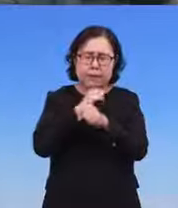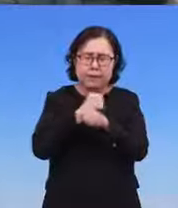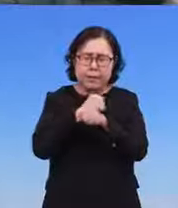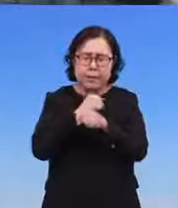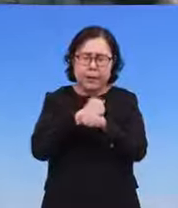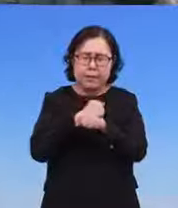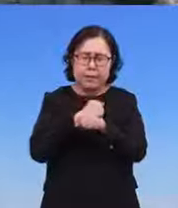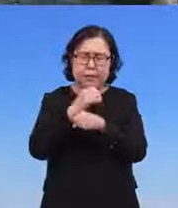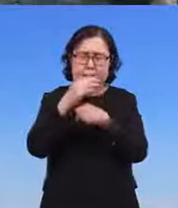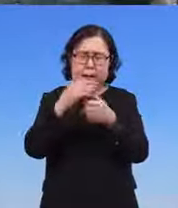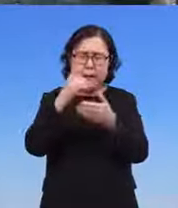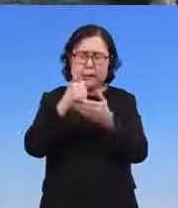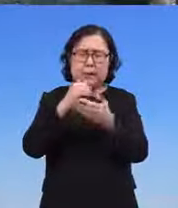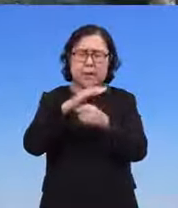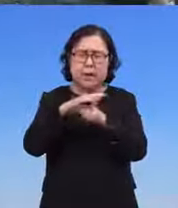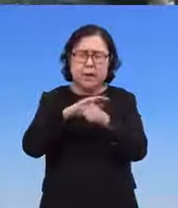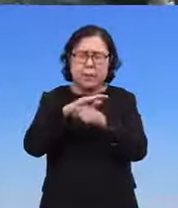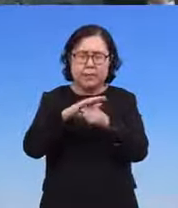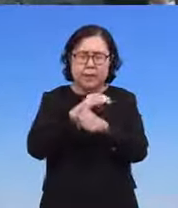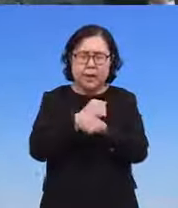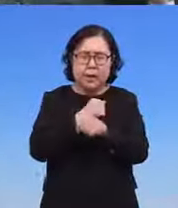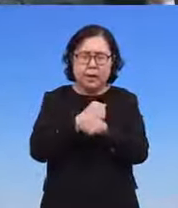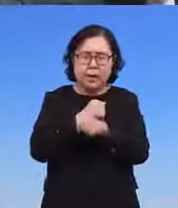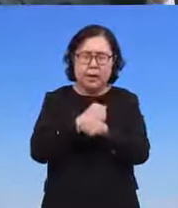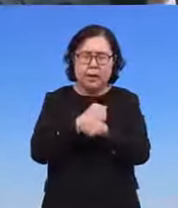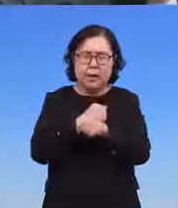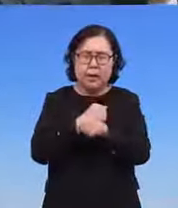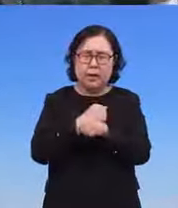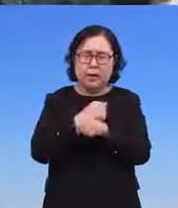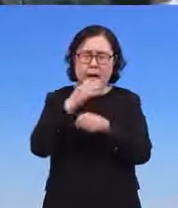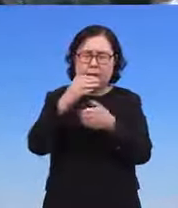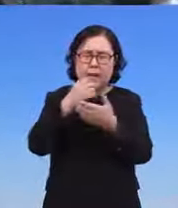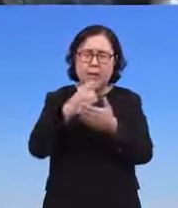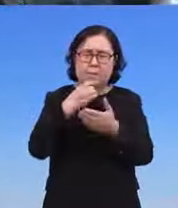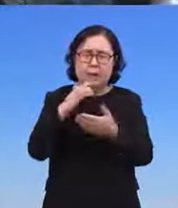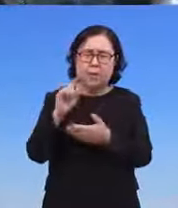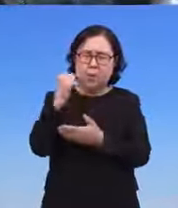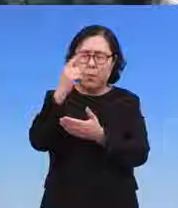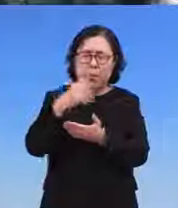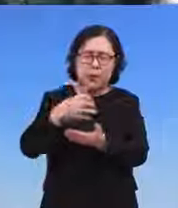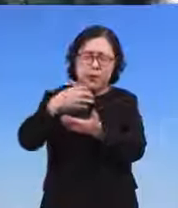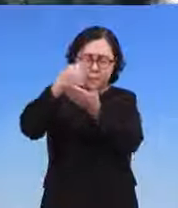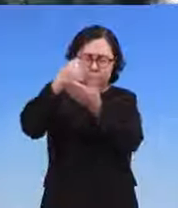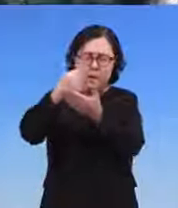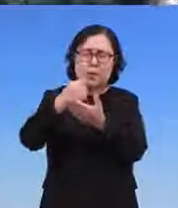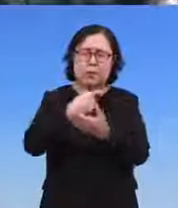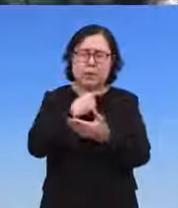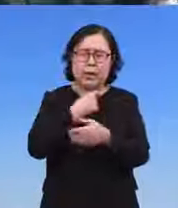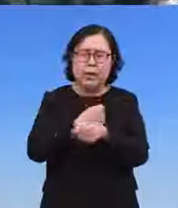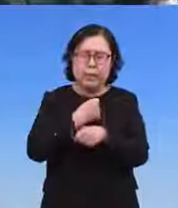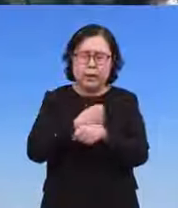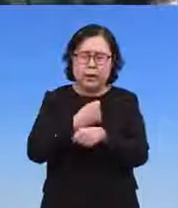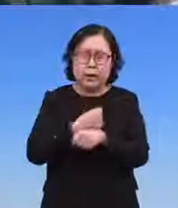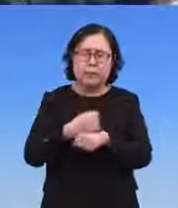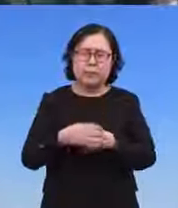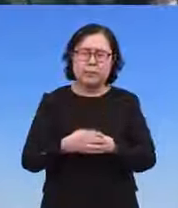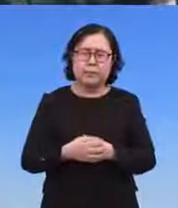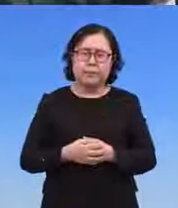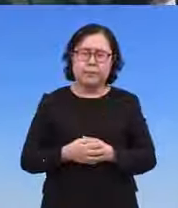사랑합니다. 하나님을 사랑합니다. 하나님이 높임을 받으시기를 원합니다.